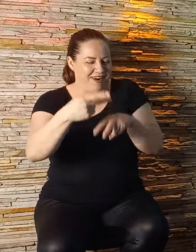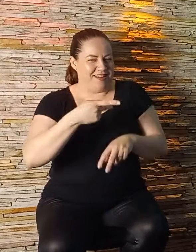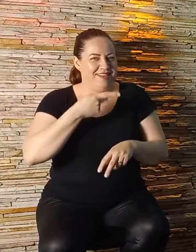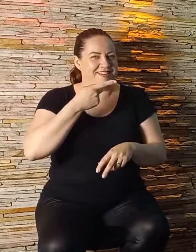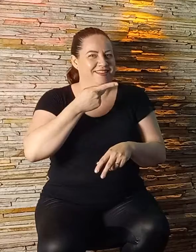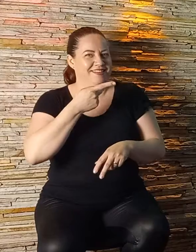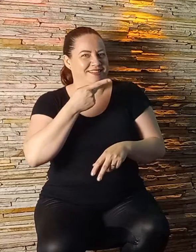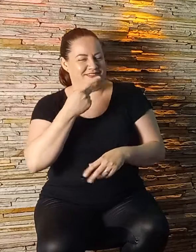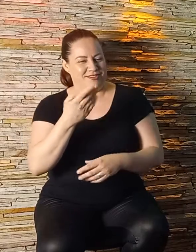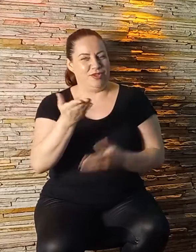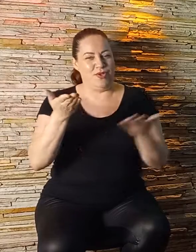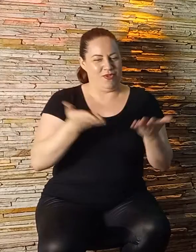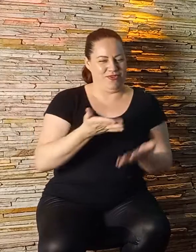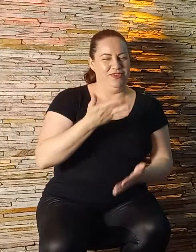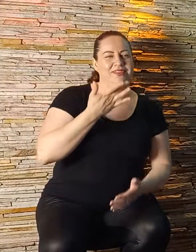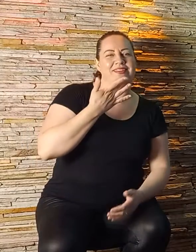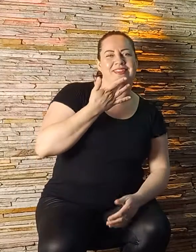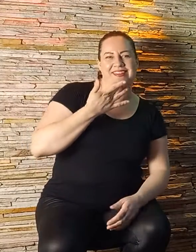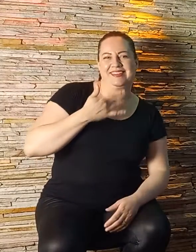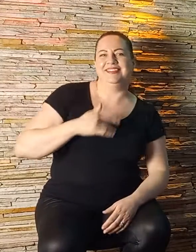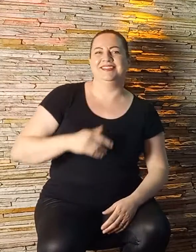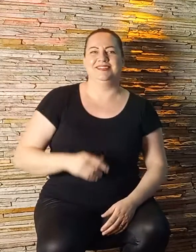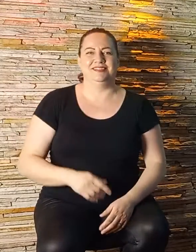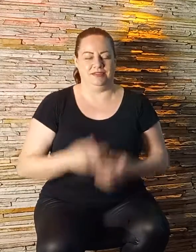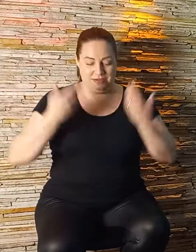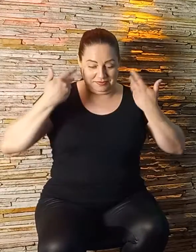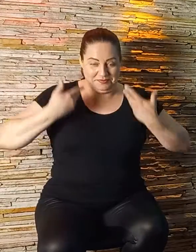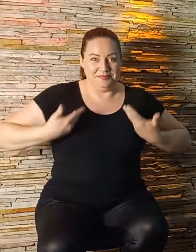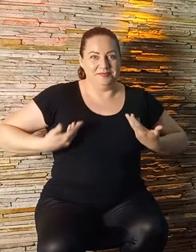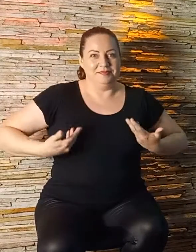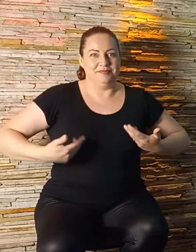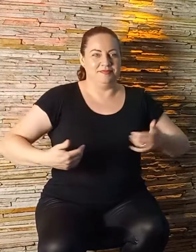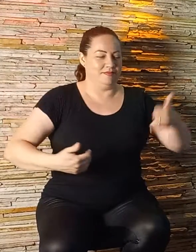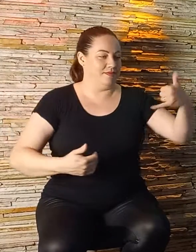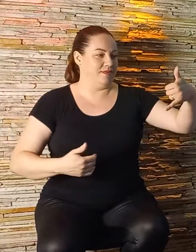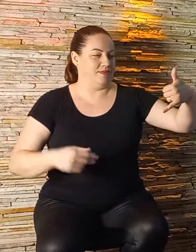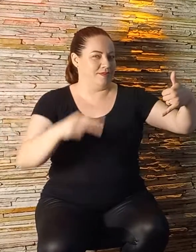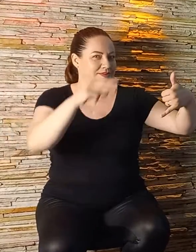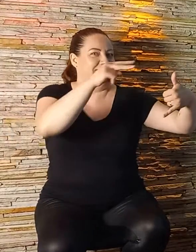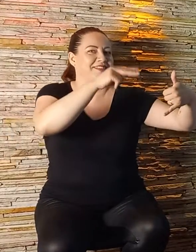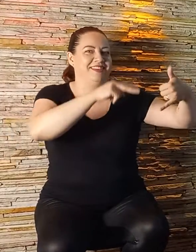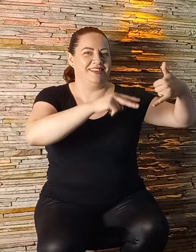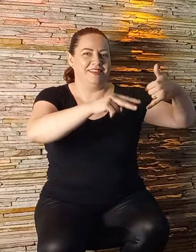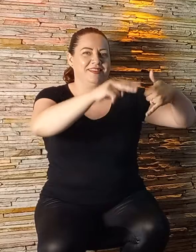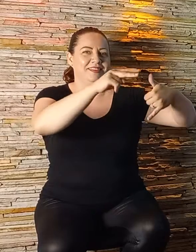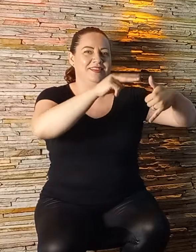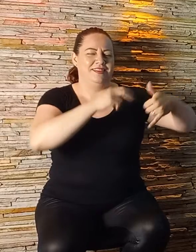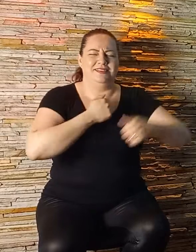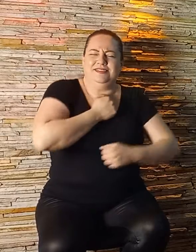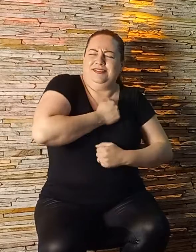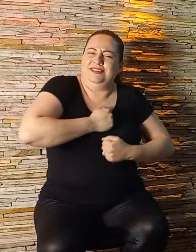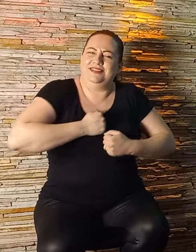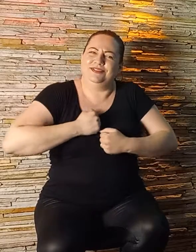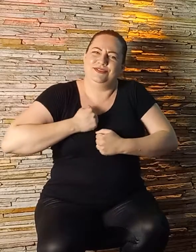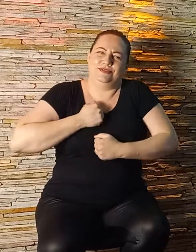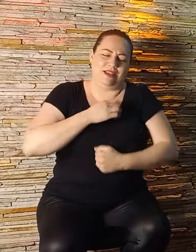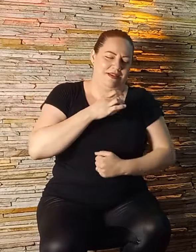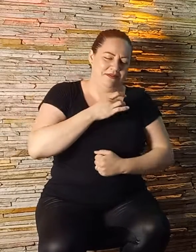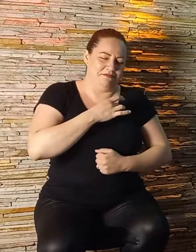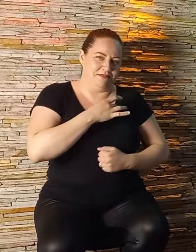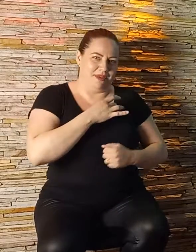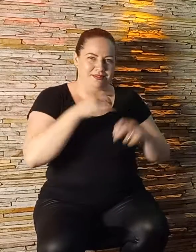falar em na chamada de mais tarde eu faço roupa pela tela do seu celular ou Mata pouco da Saudade eu tenho